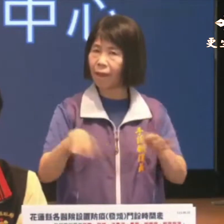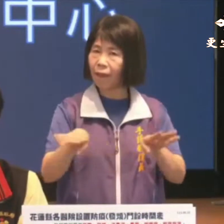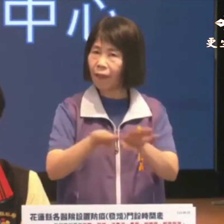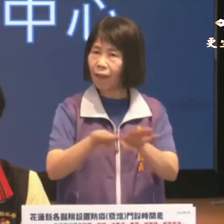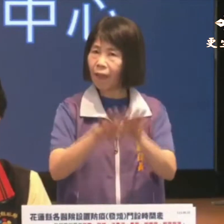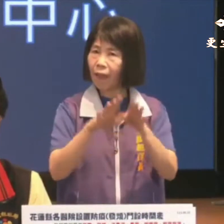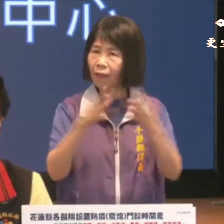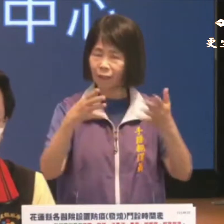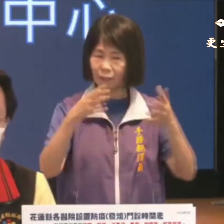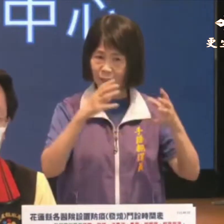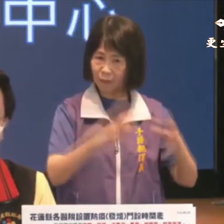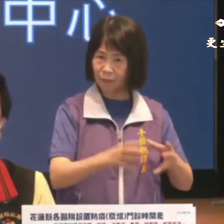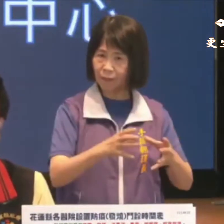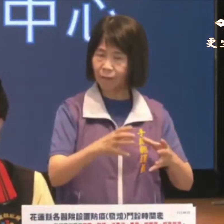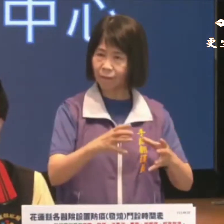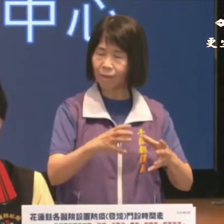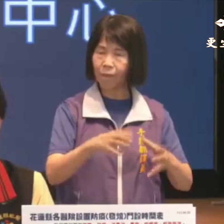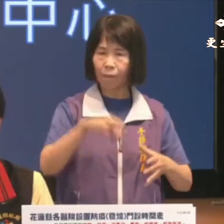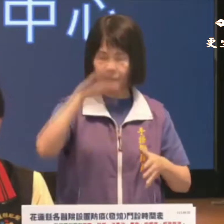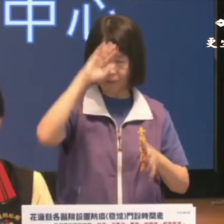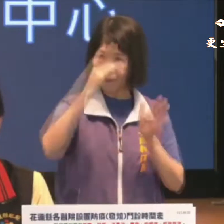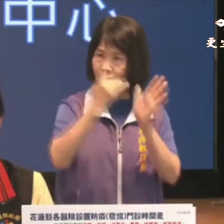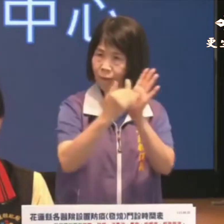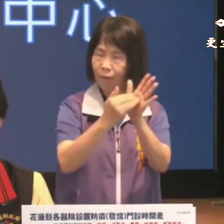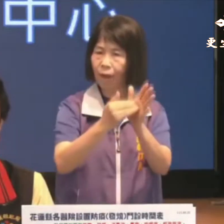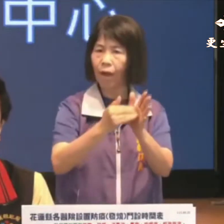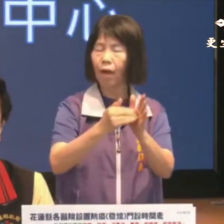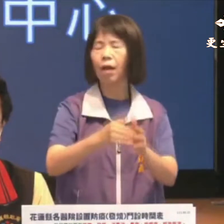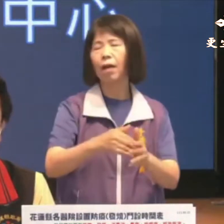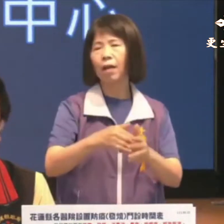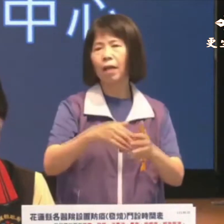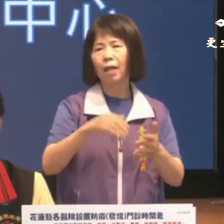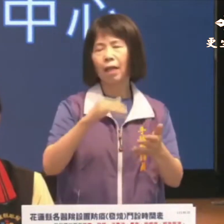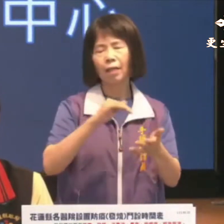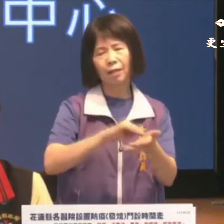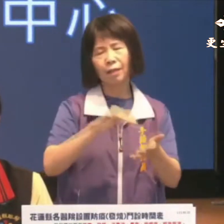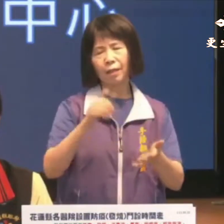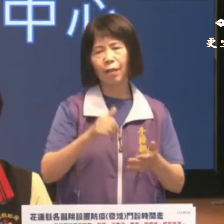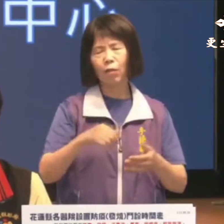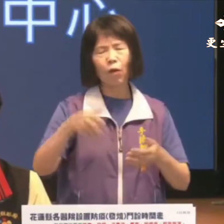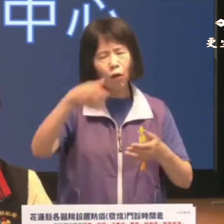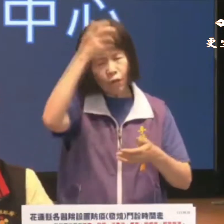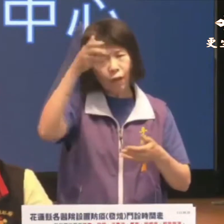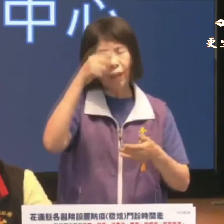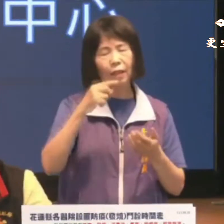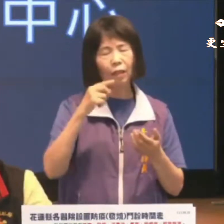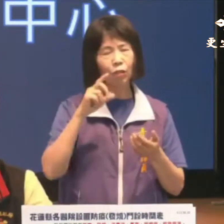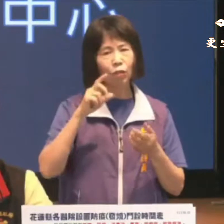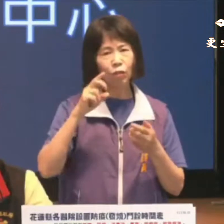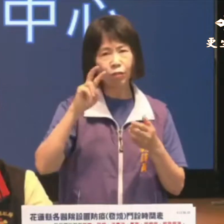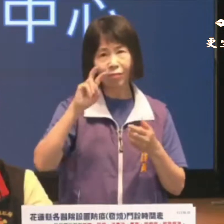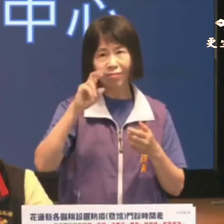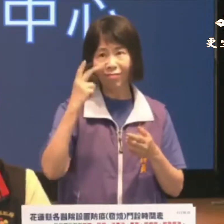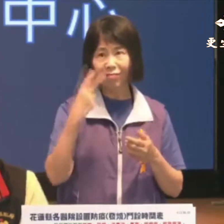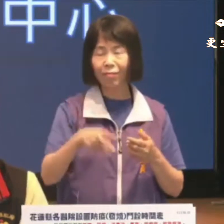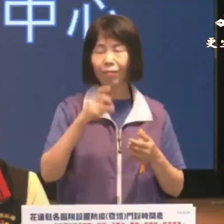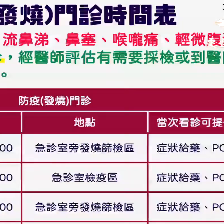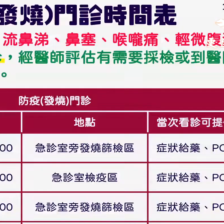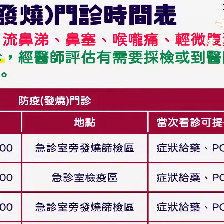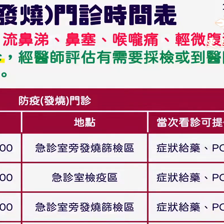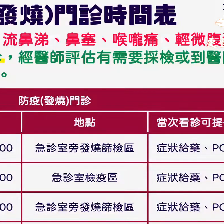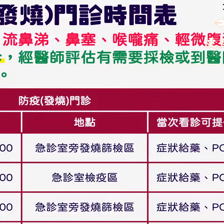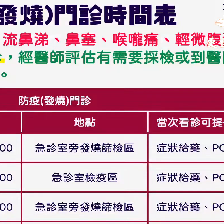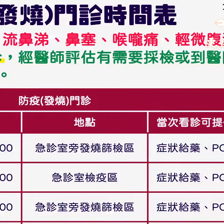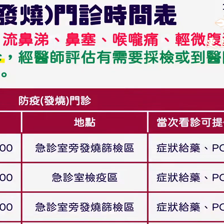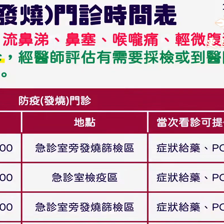这是各个医院的防疫门诊或发烧门诊的时间表。如果我们的乡亲，如果你有一些发烧